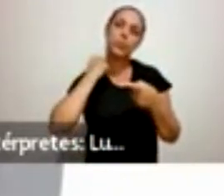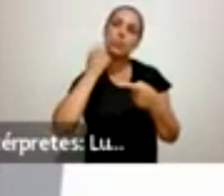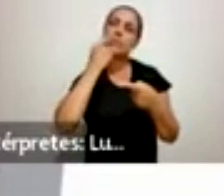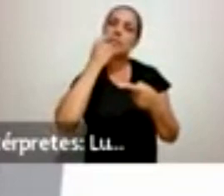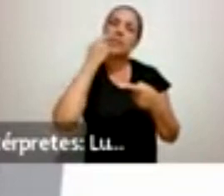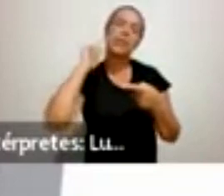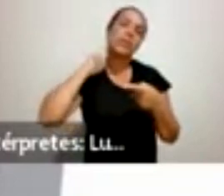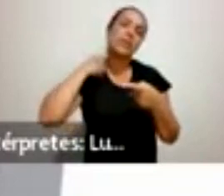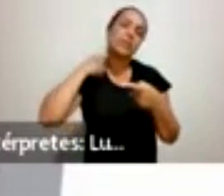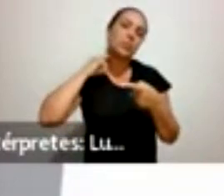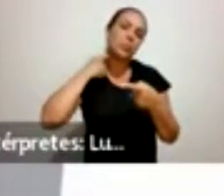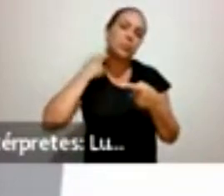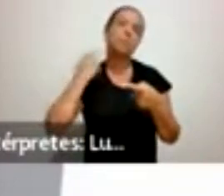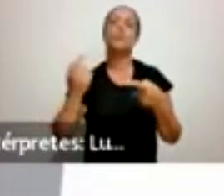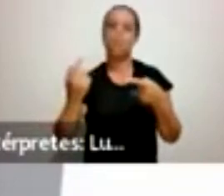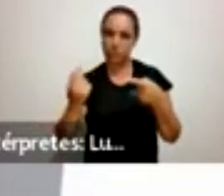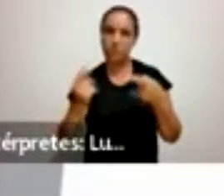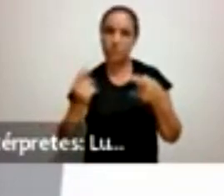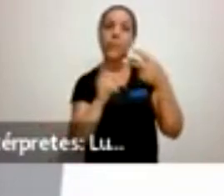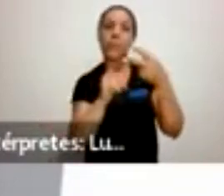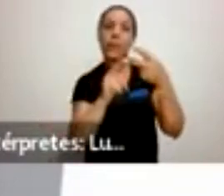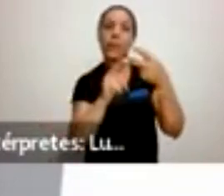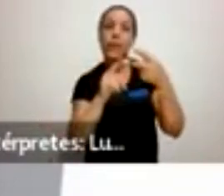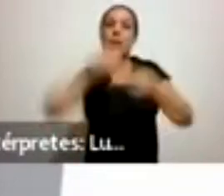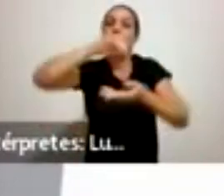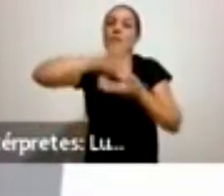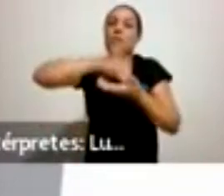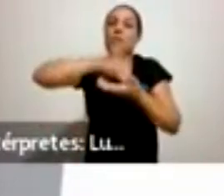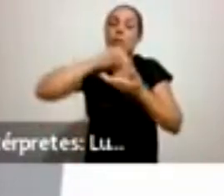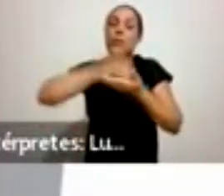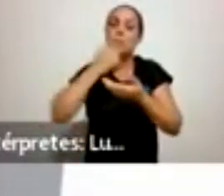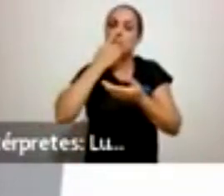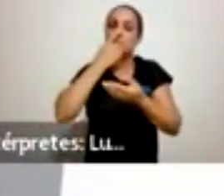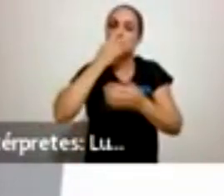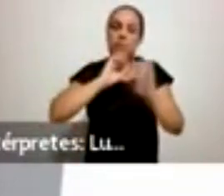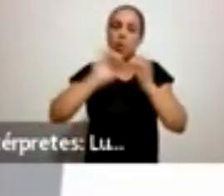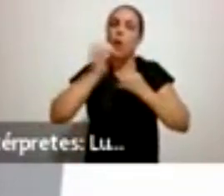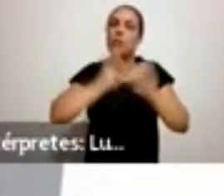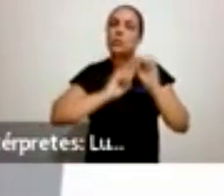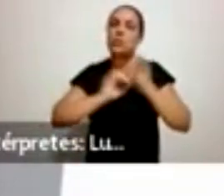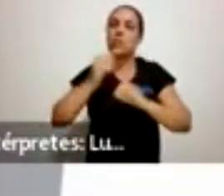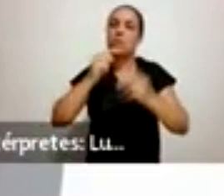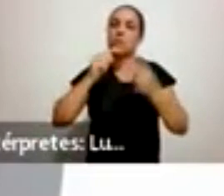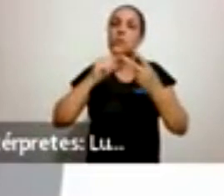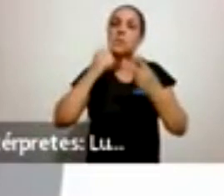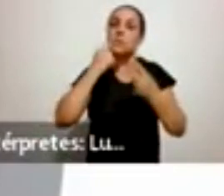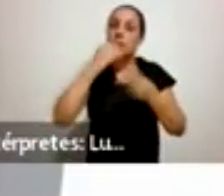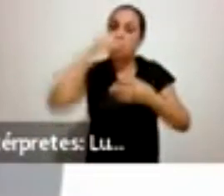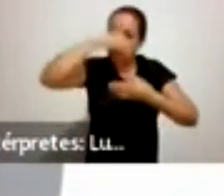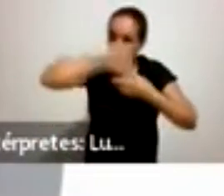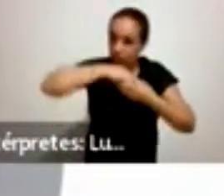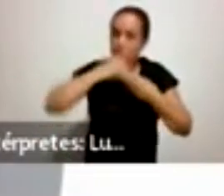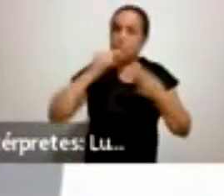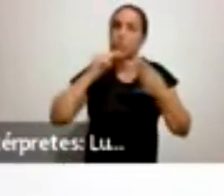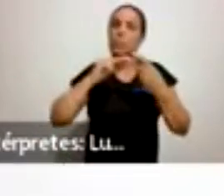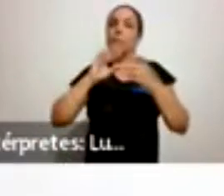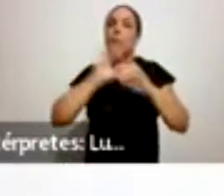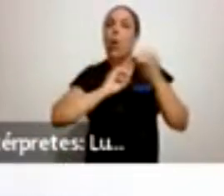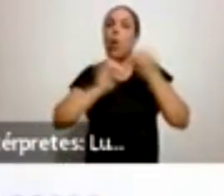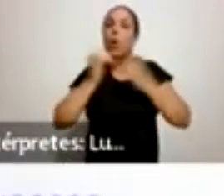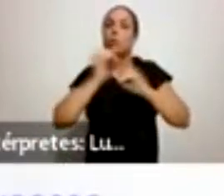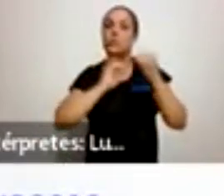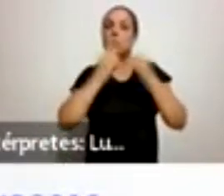que todo tecido canceroso são tecidos ácidos, enquanto os tecidos saudáveis são tecidos alcalinos. Grave esse